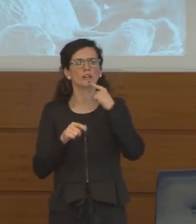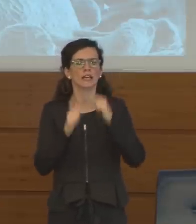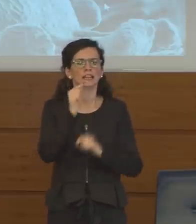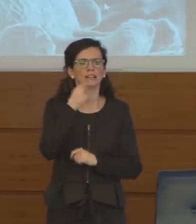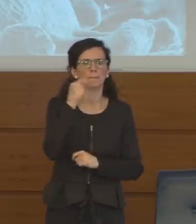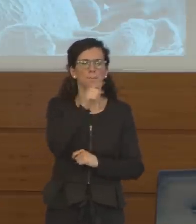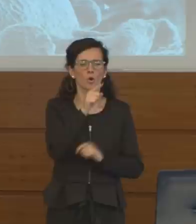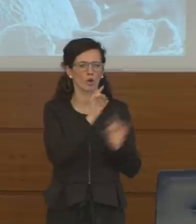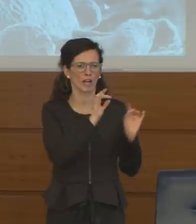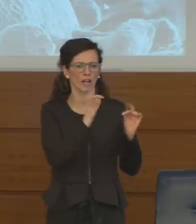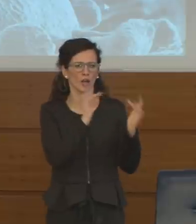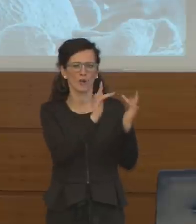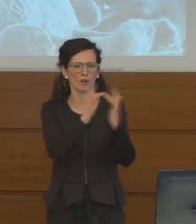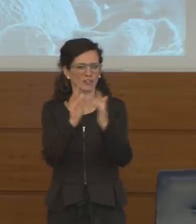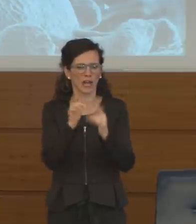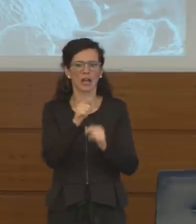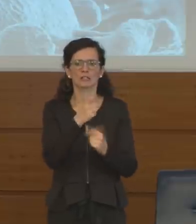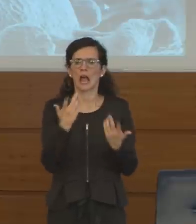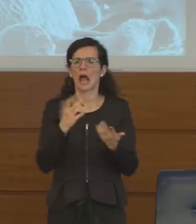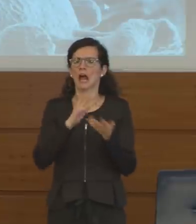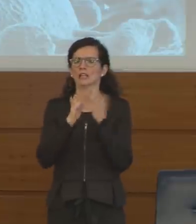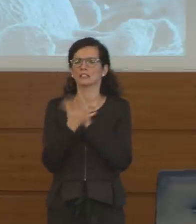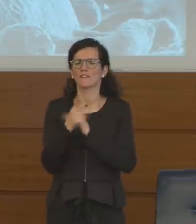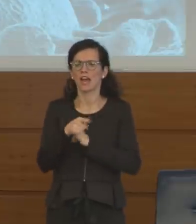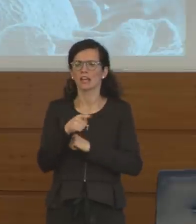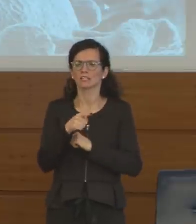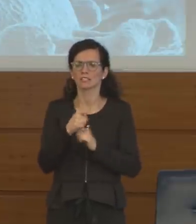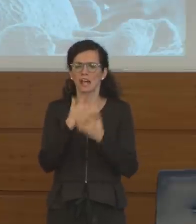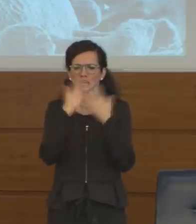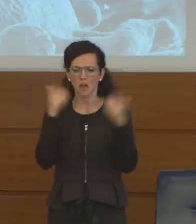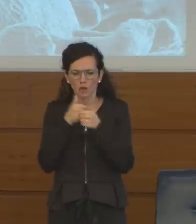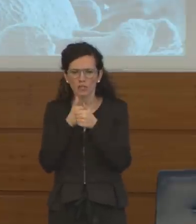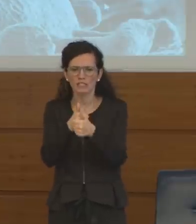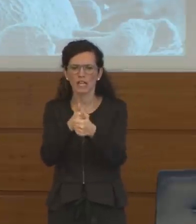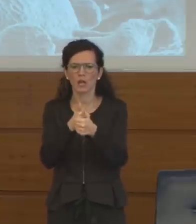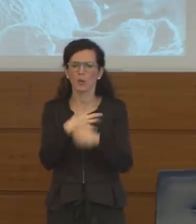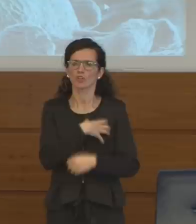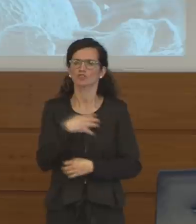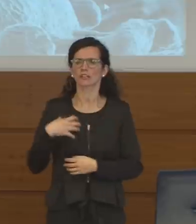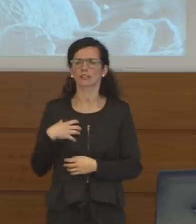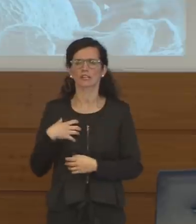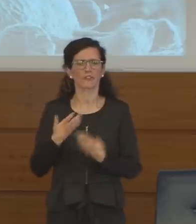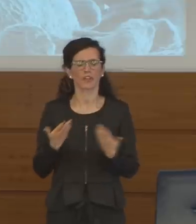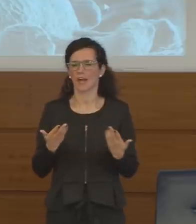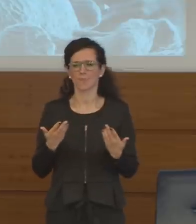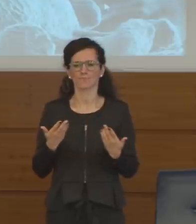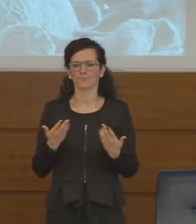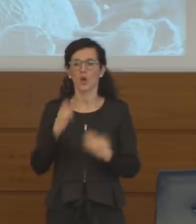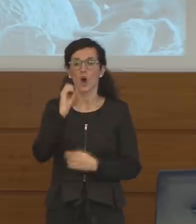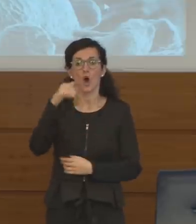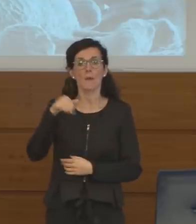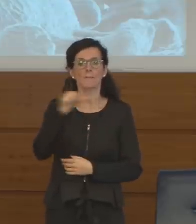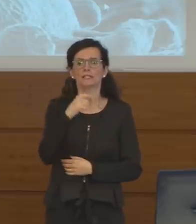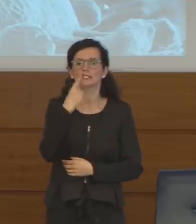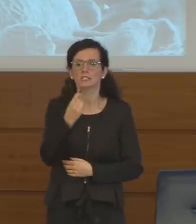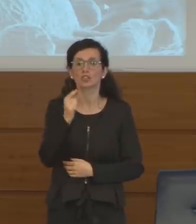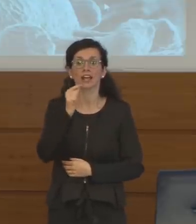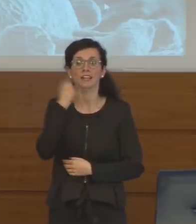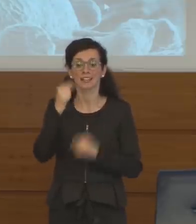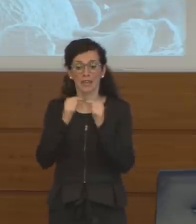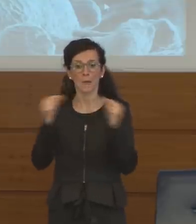quell'altra regione... Allora in questo modo si è persa l'evidenza scientifica che dice, l'OMS dice, i tamponi vanno fatti solo ai